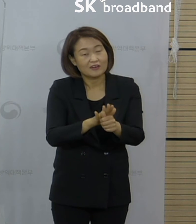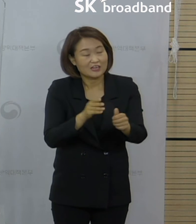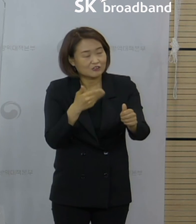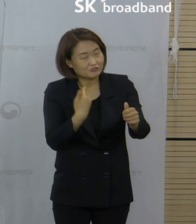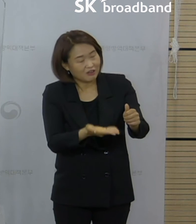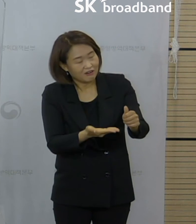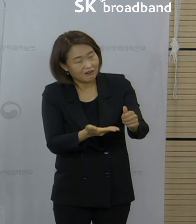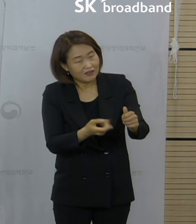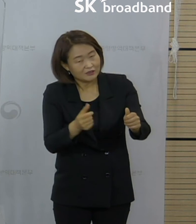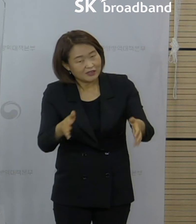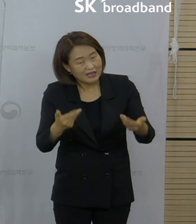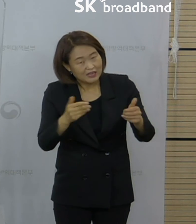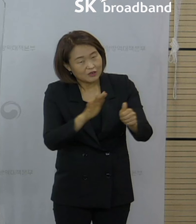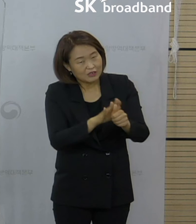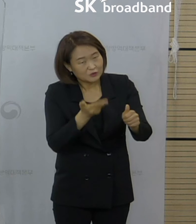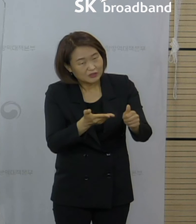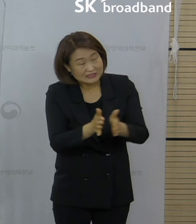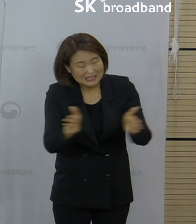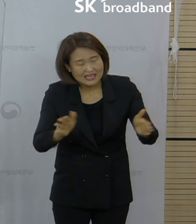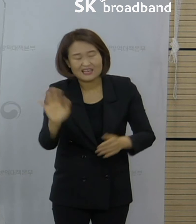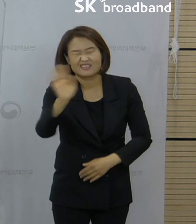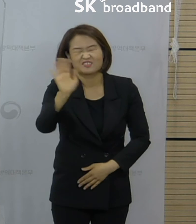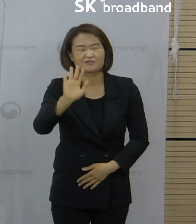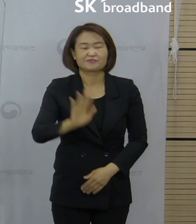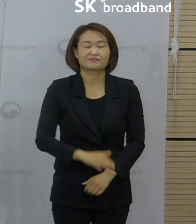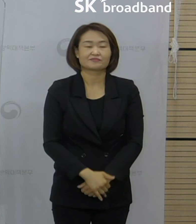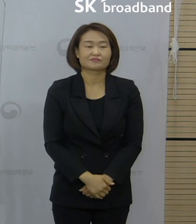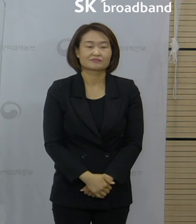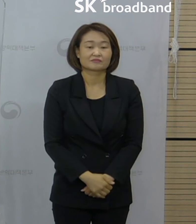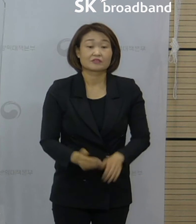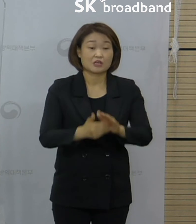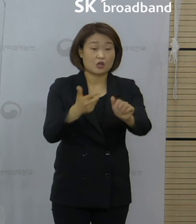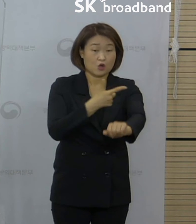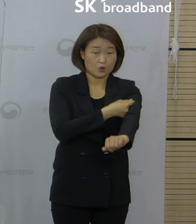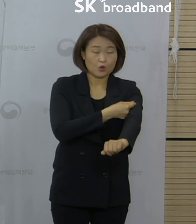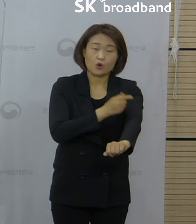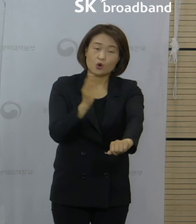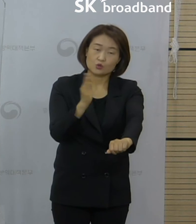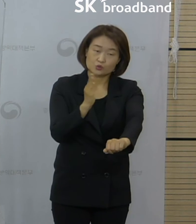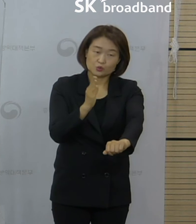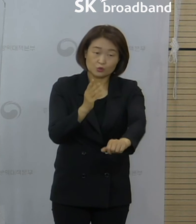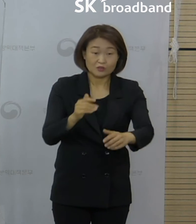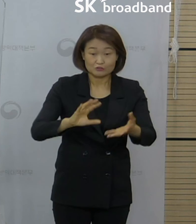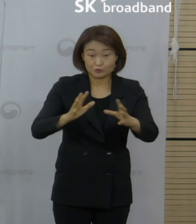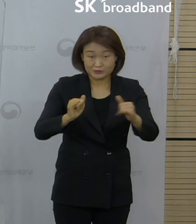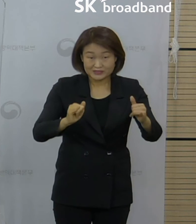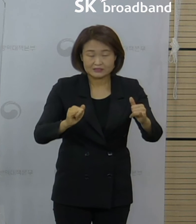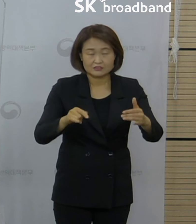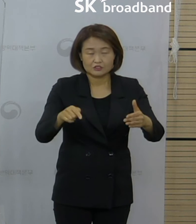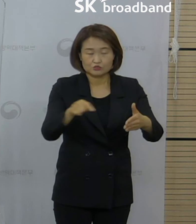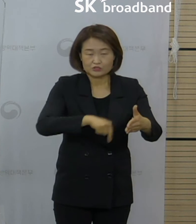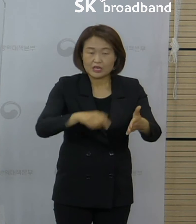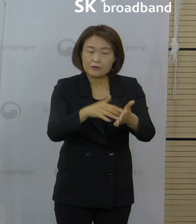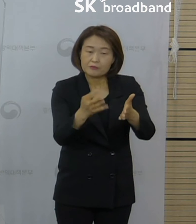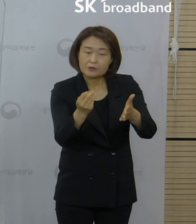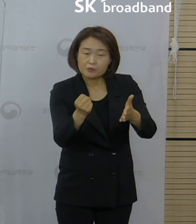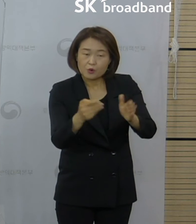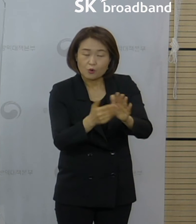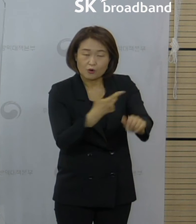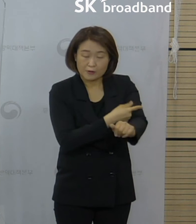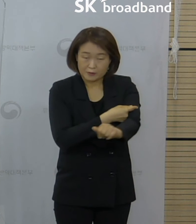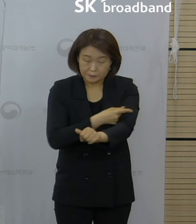현재까지는 바로 시행하기는 어렵고 일정한 정도로 예방접종이 상당 부분 진행되었을 때 검토가 가능한 것이라고 생각을 하고